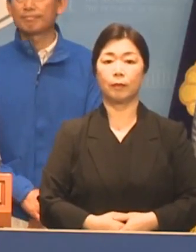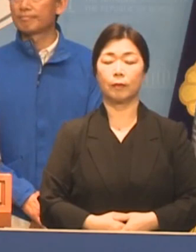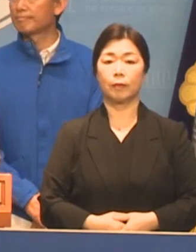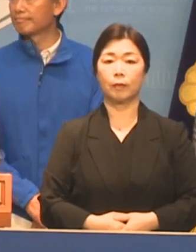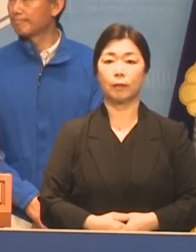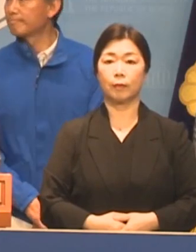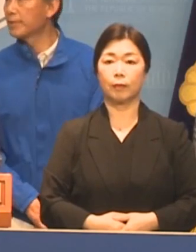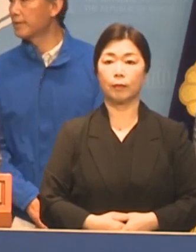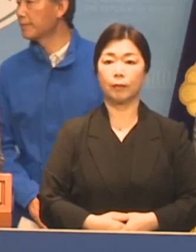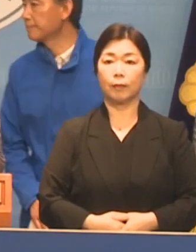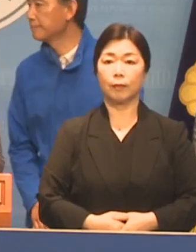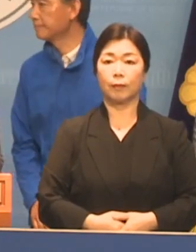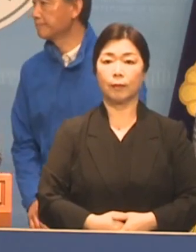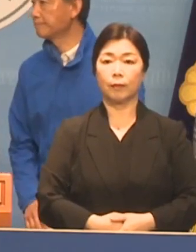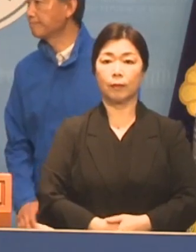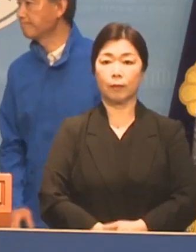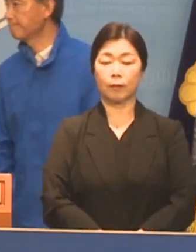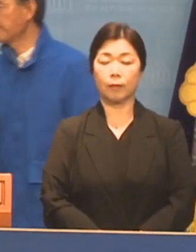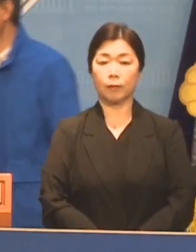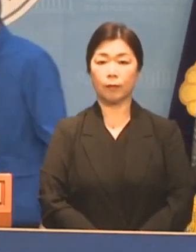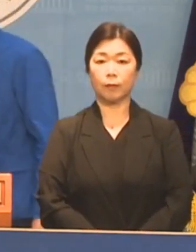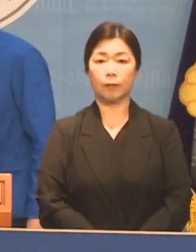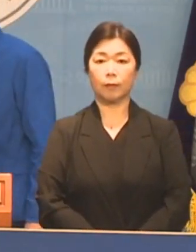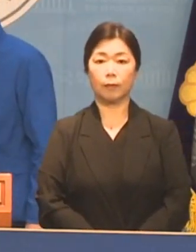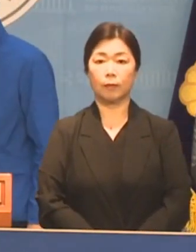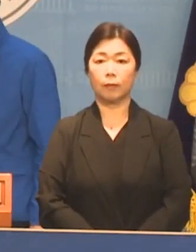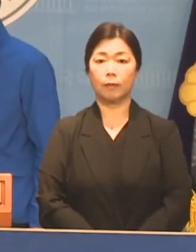김병욱 정의원께서 먼저 하시겠습니다.